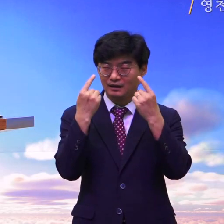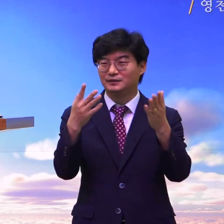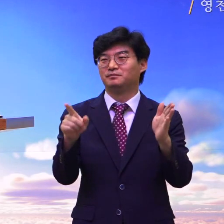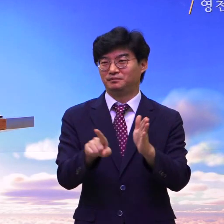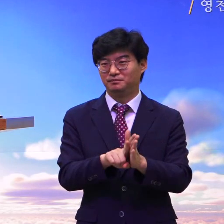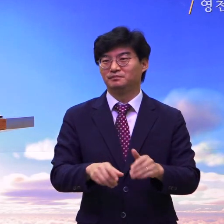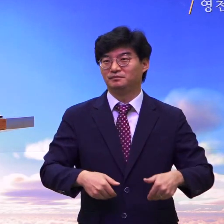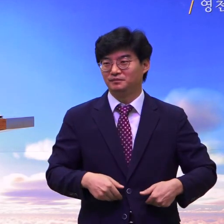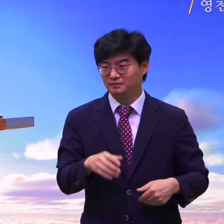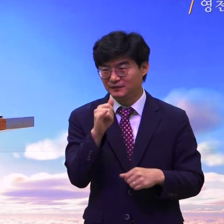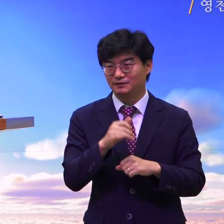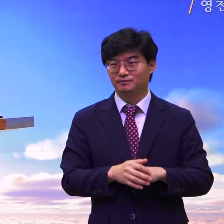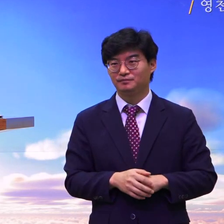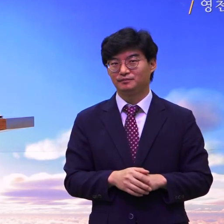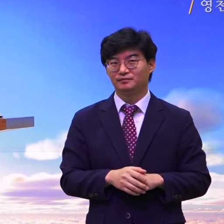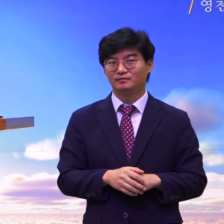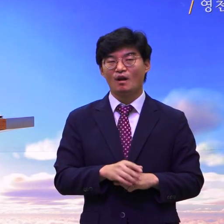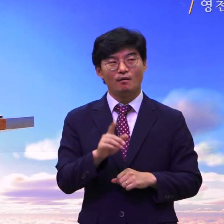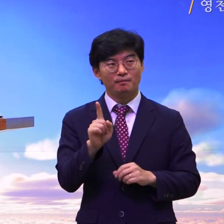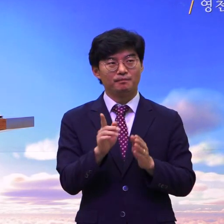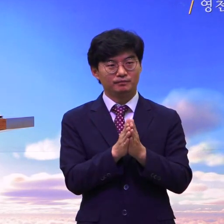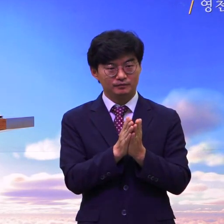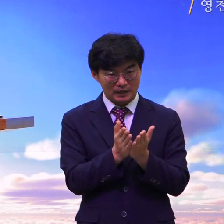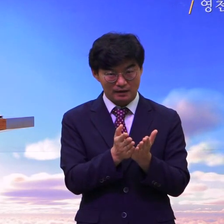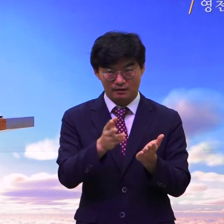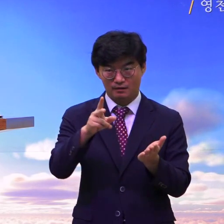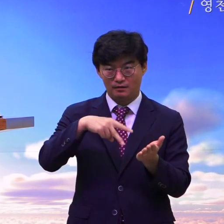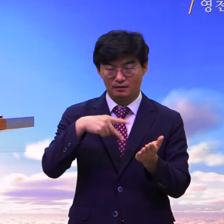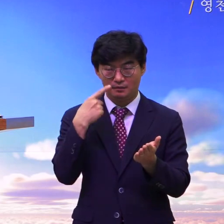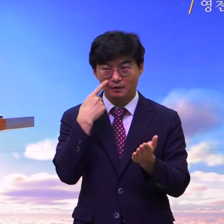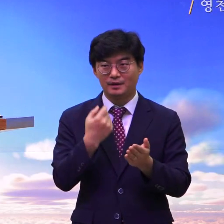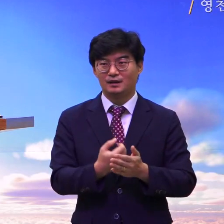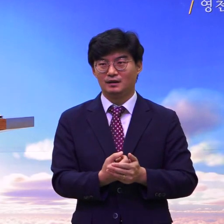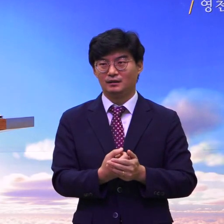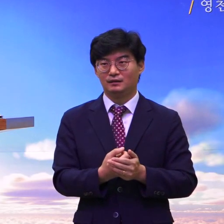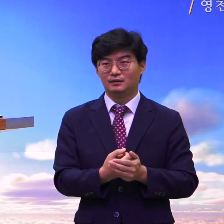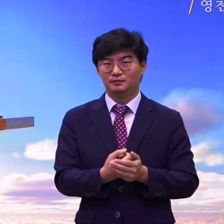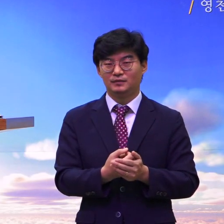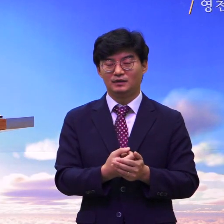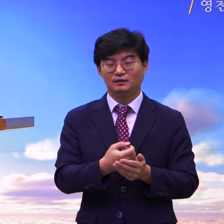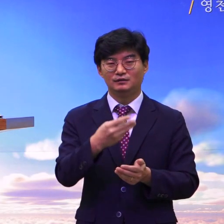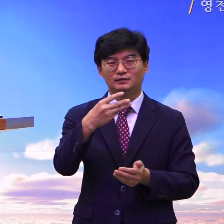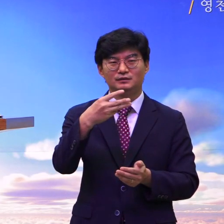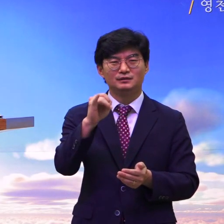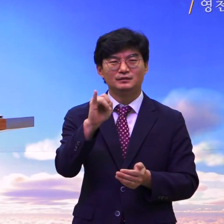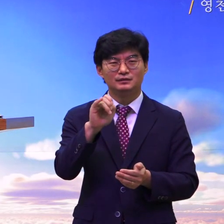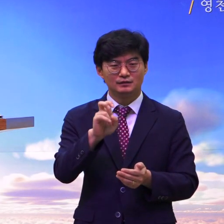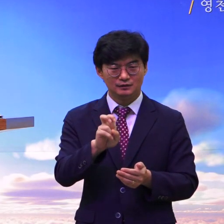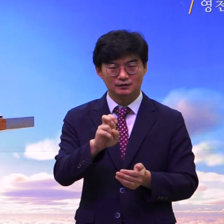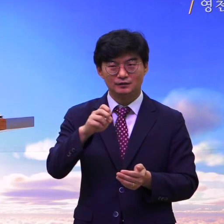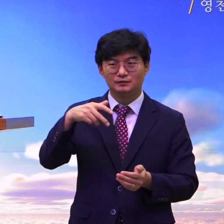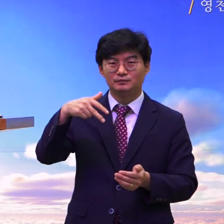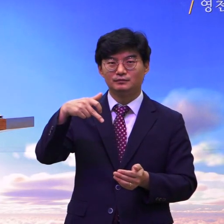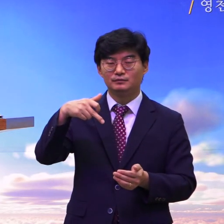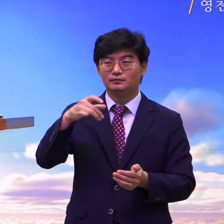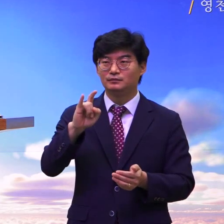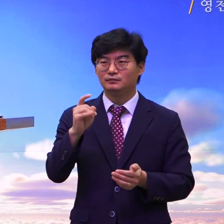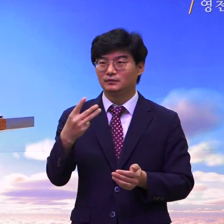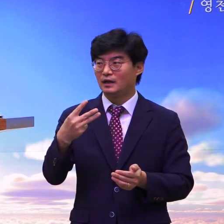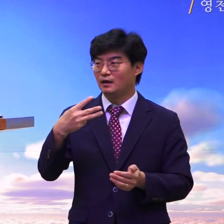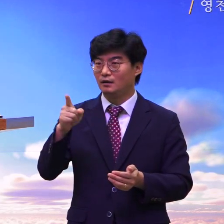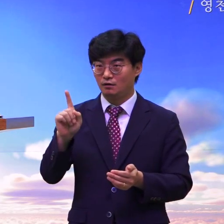인생 질문이라고 하는 책이 있는데 팀 켈러 목사님이 쓴 책입니다. 팀 켈러는 이 인생 질문이라는 책의 서두에서